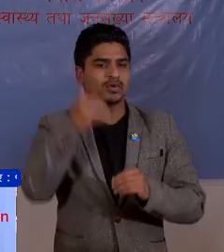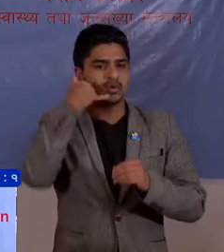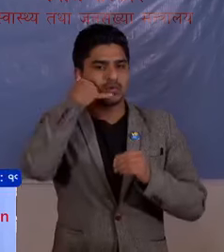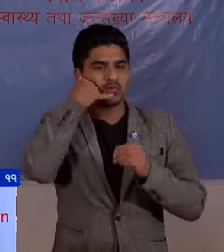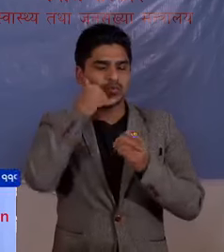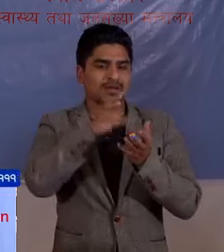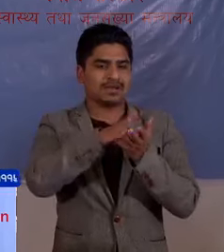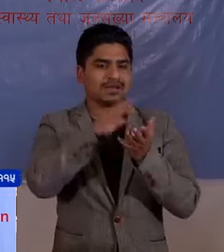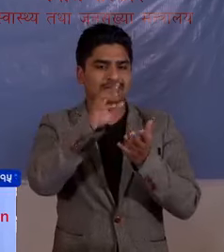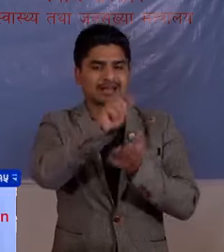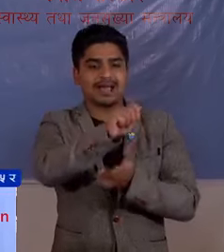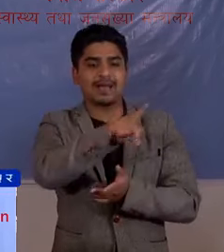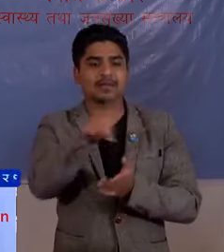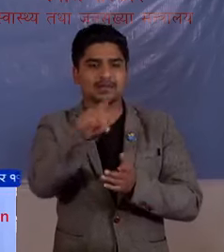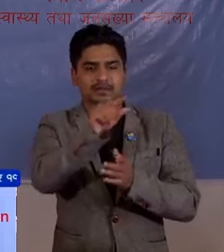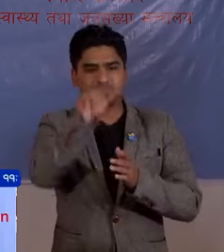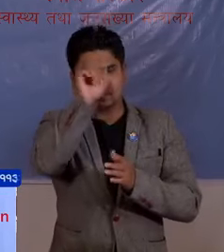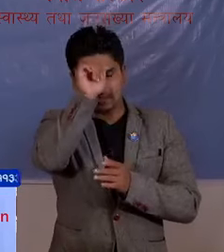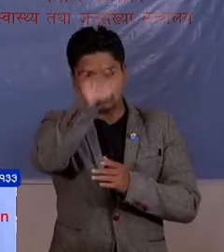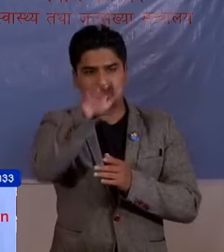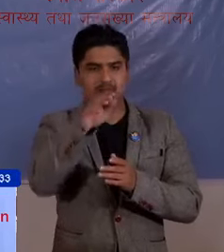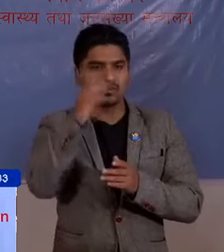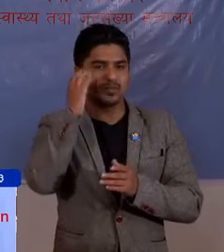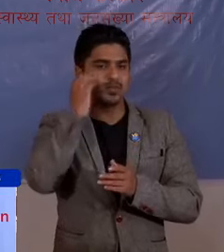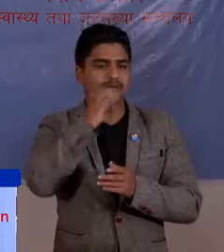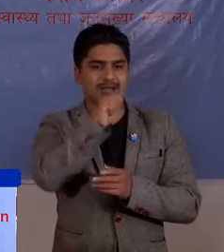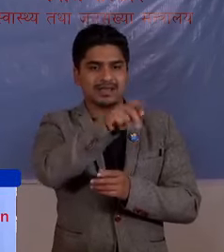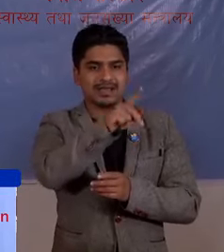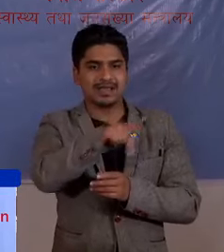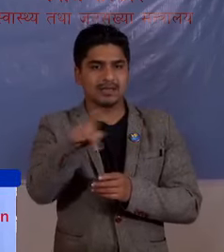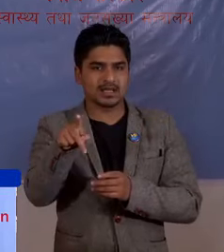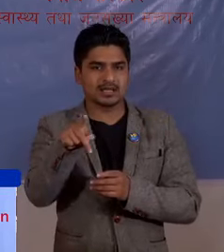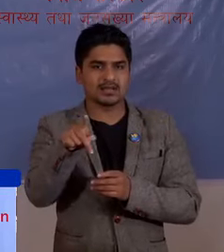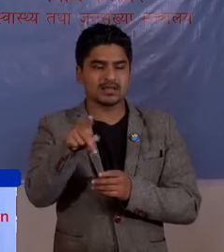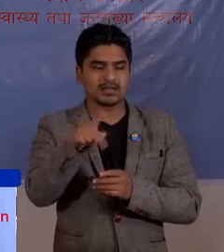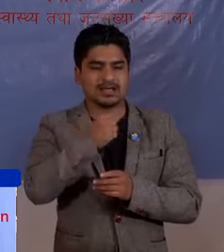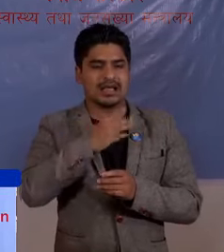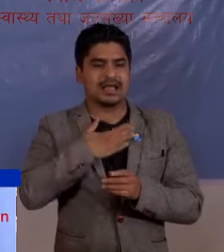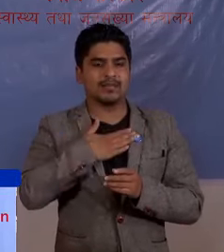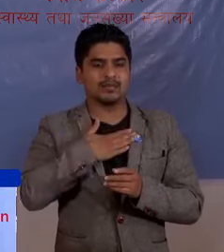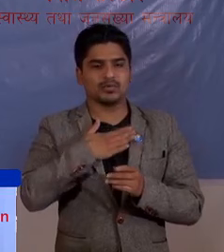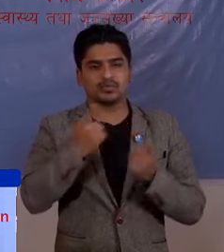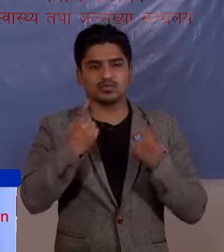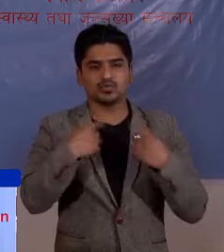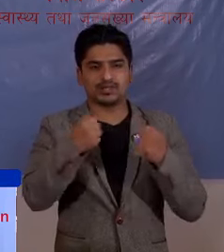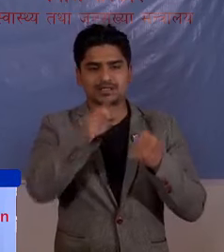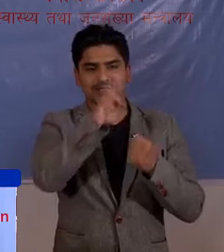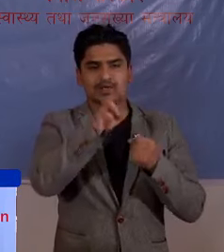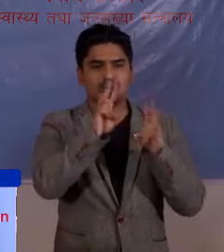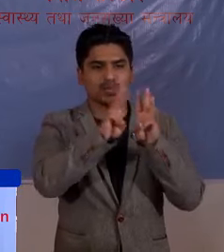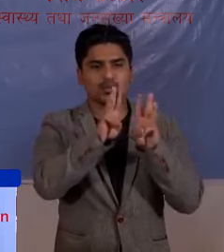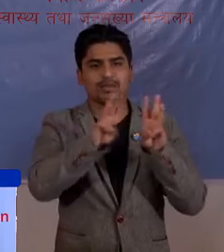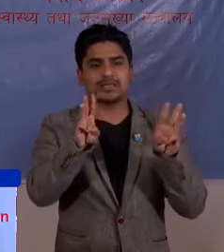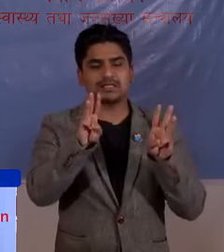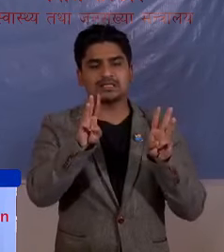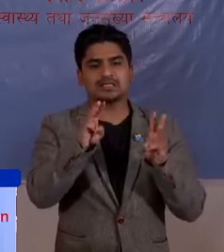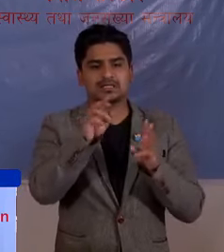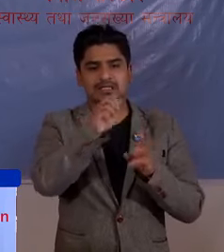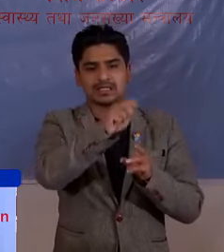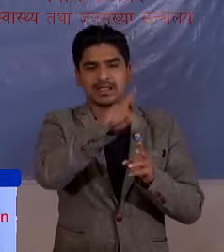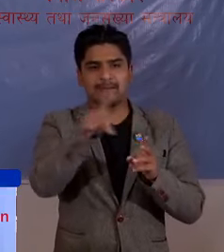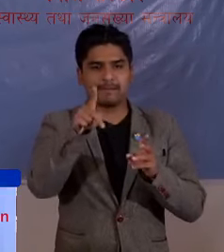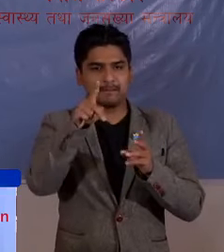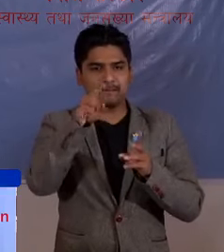मोबाइल एप्लिकेसनको बारेमा अपडेट गराउन चाहन्छु। मोबाइल एप्लिकेसन हाम्रो स्वास्थ्य र हाम्रो वेब पेजमा रहेको